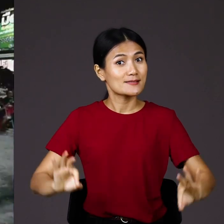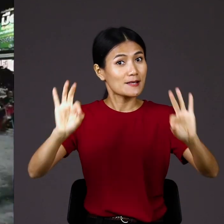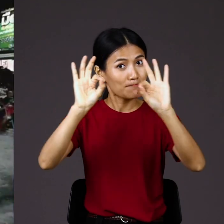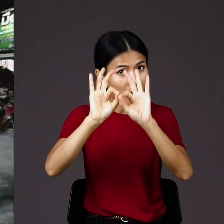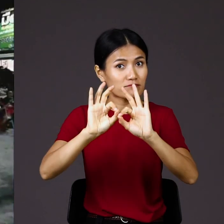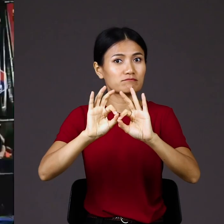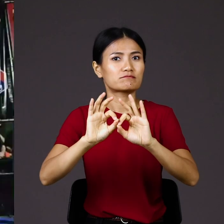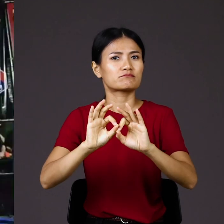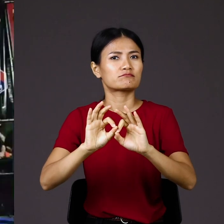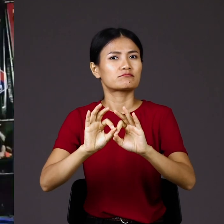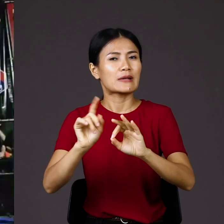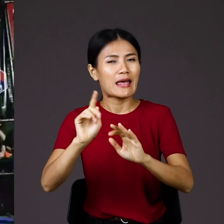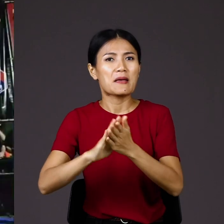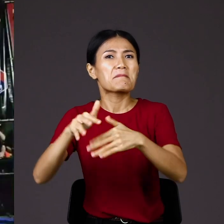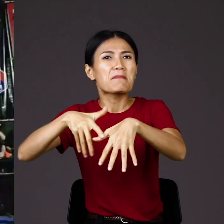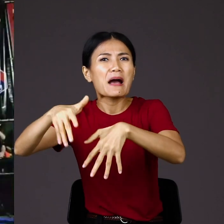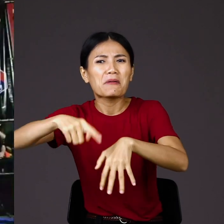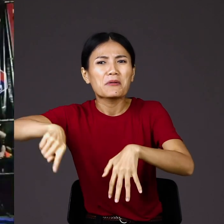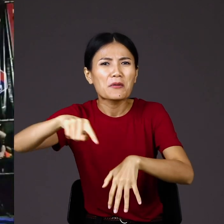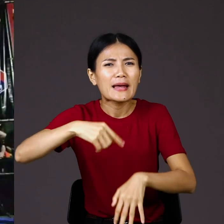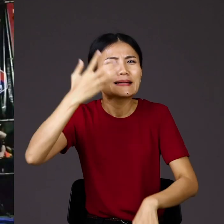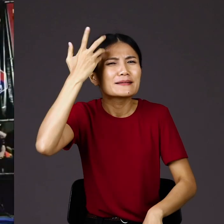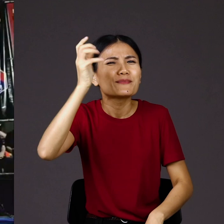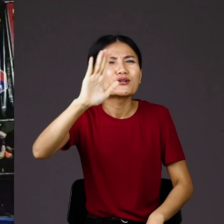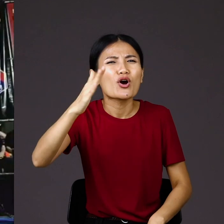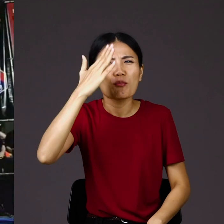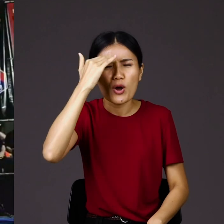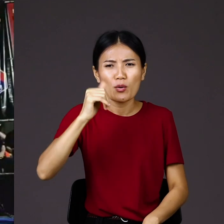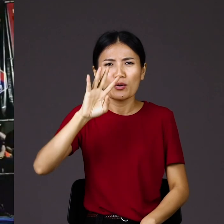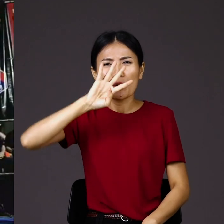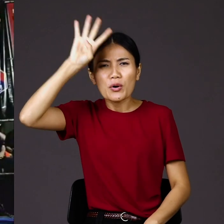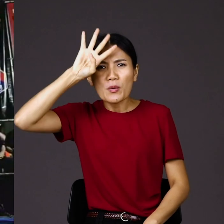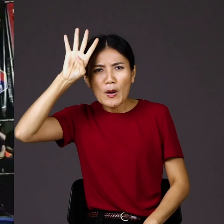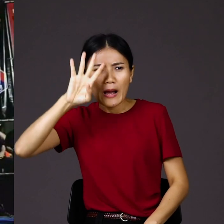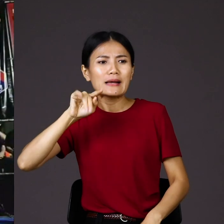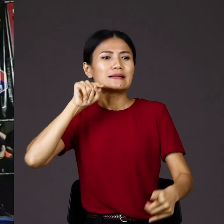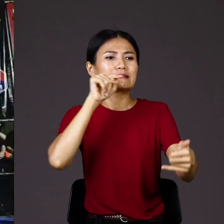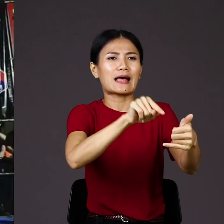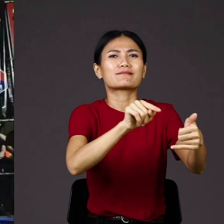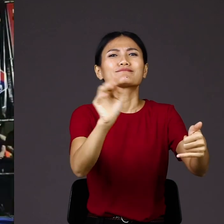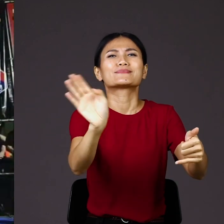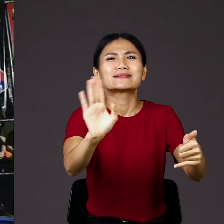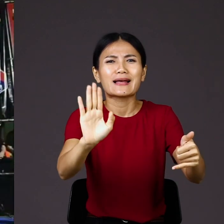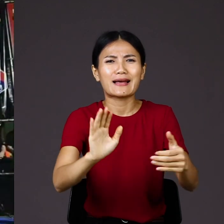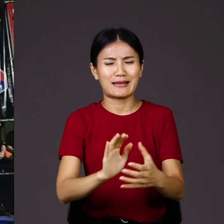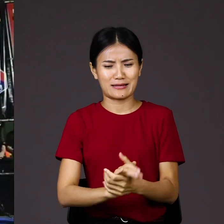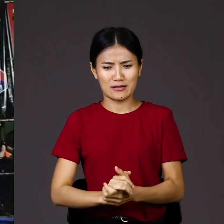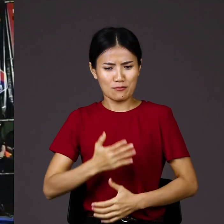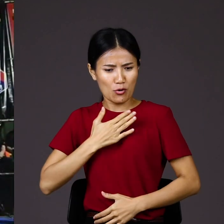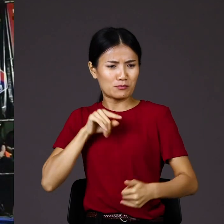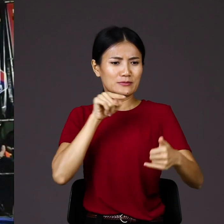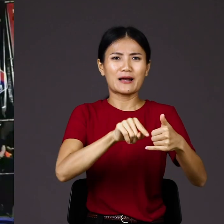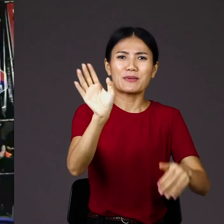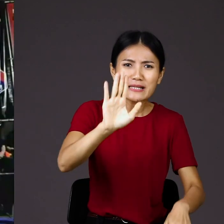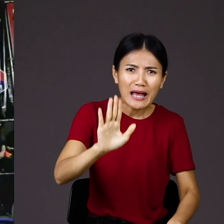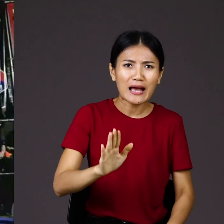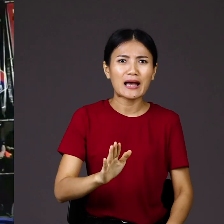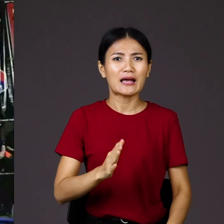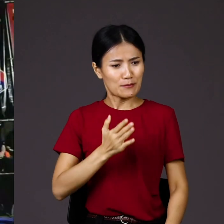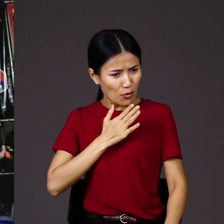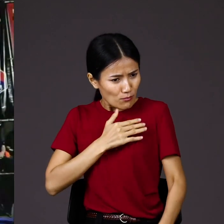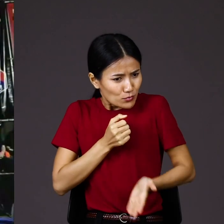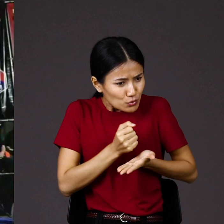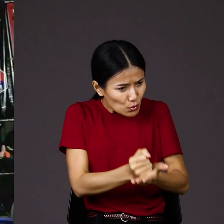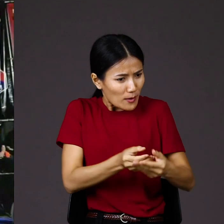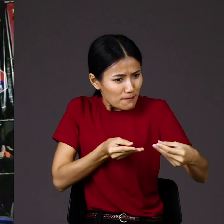ดังนั้นพี่น้องสบายใจได้เขาไม่ได้ฟังคำสั่งธนาธรไม่ได้ฟังคำสั่งผมครับเราเต็มที่ก็ปรึกษาหารือ